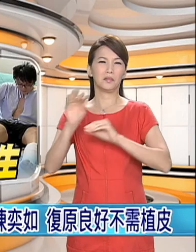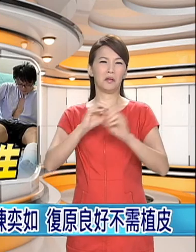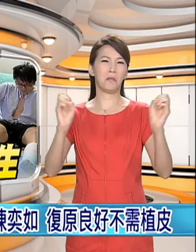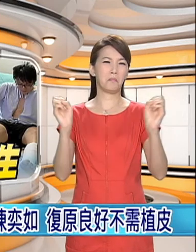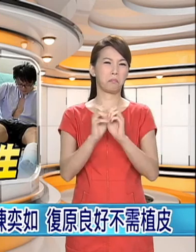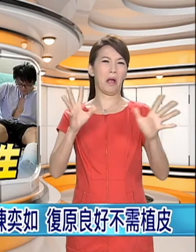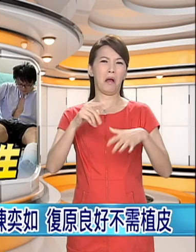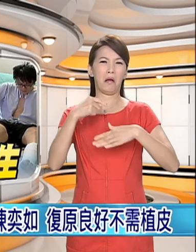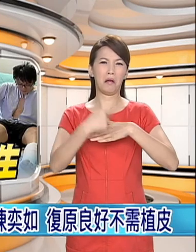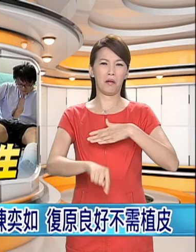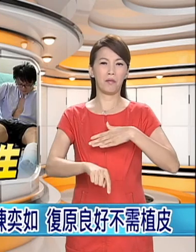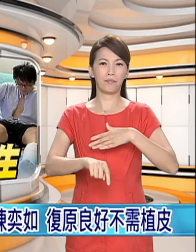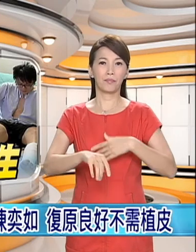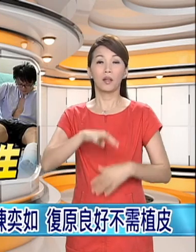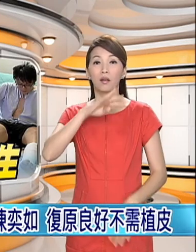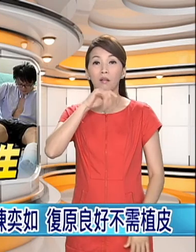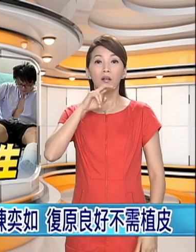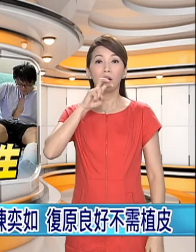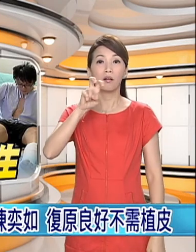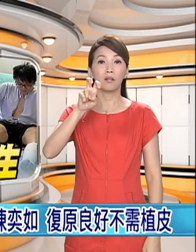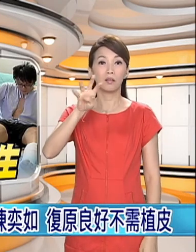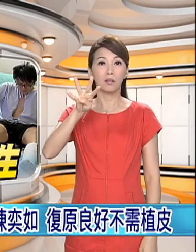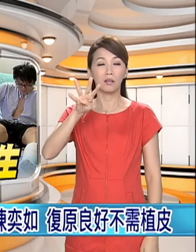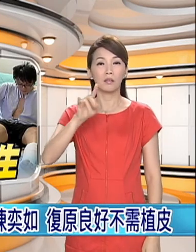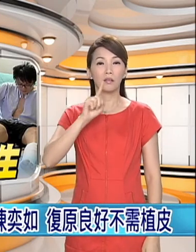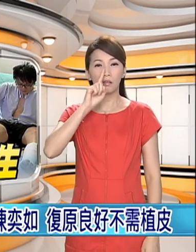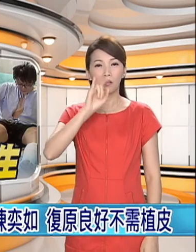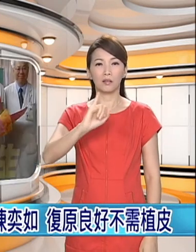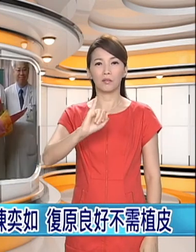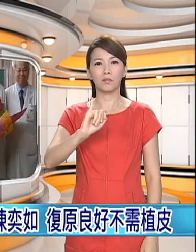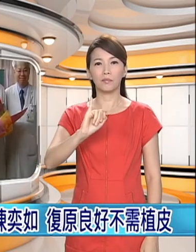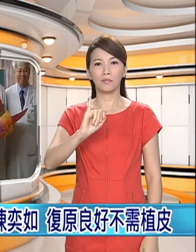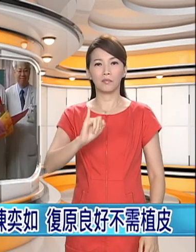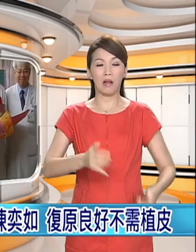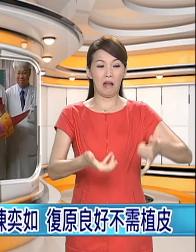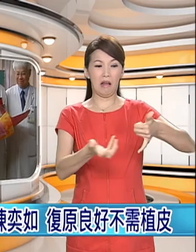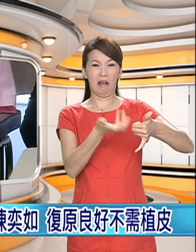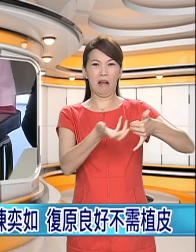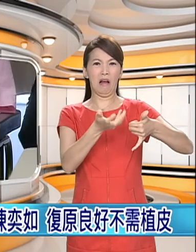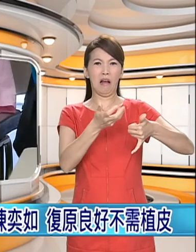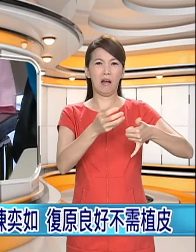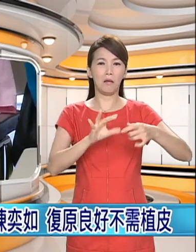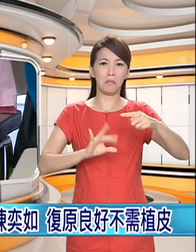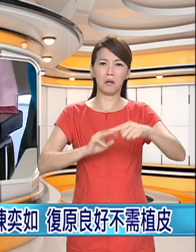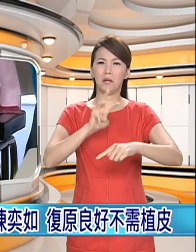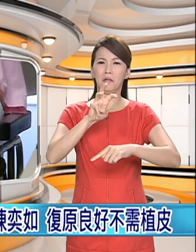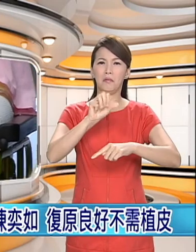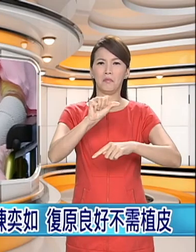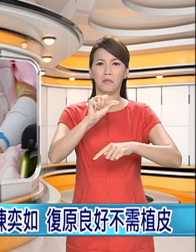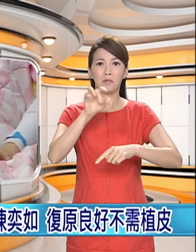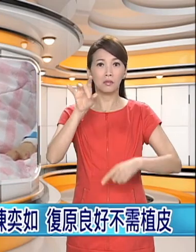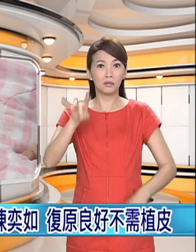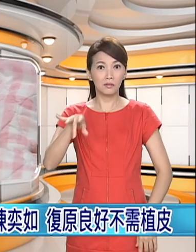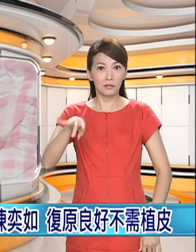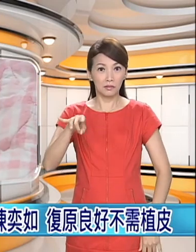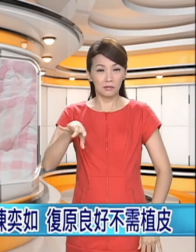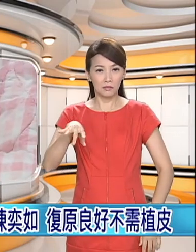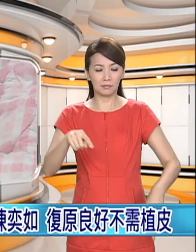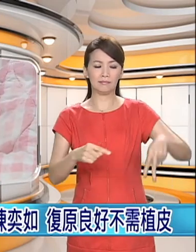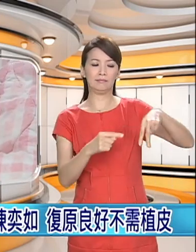晨报意外受伤的24岁陈丽如，全身有35%的烧烫伤，伤势多集